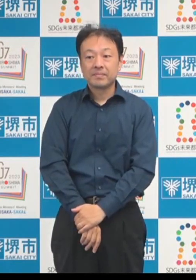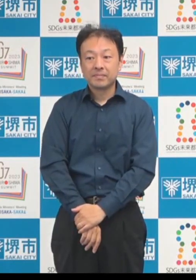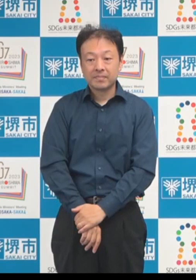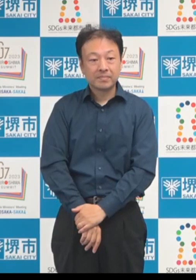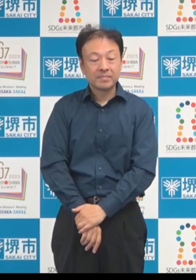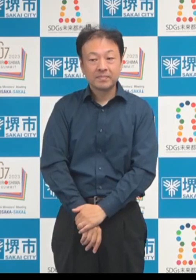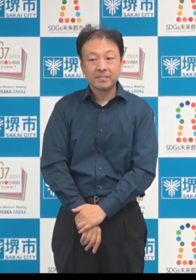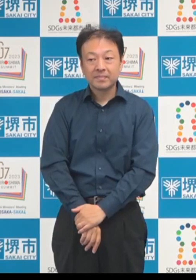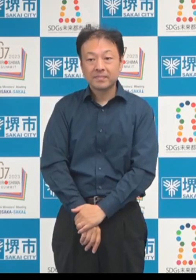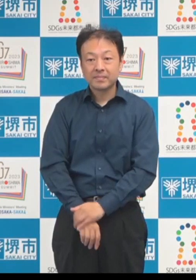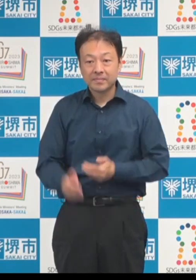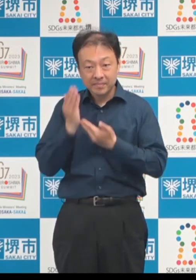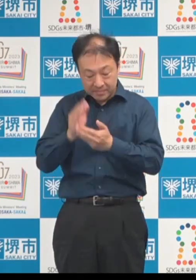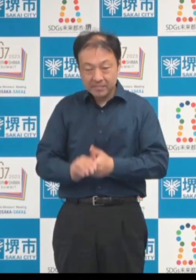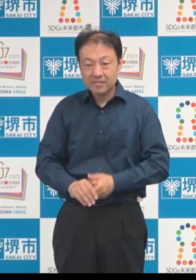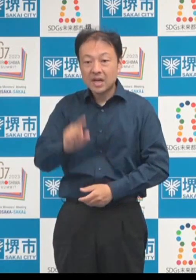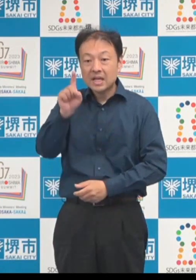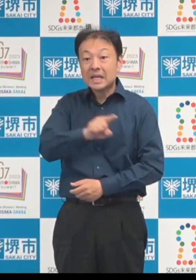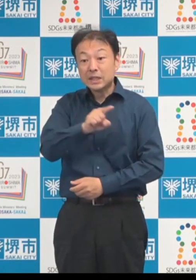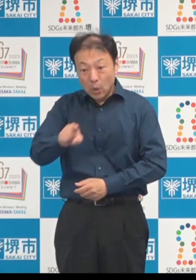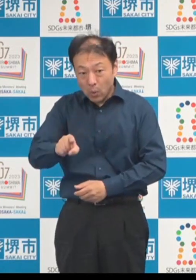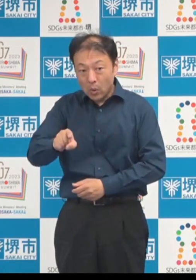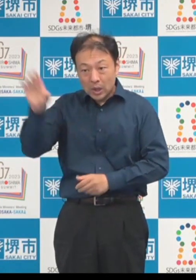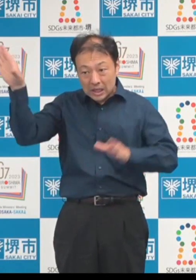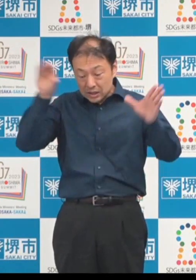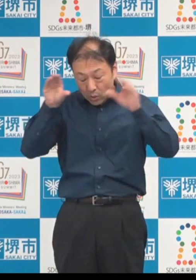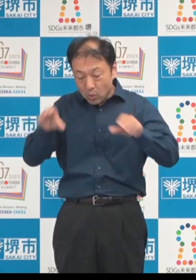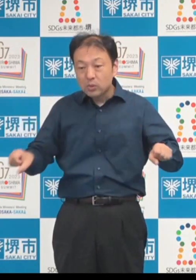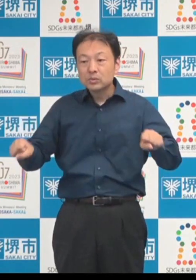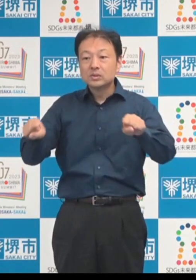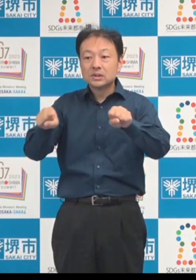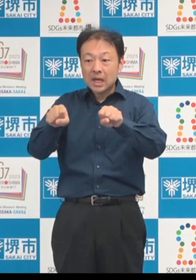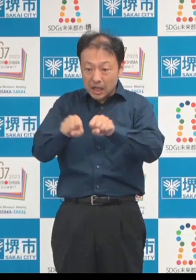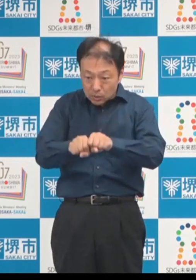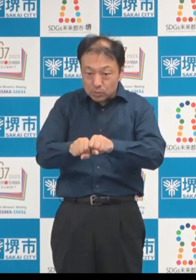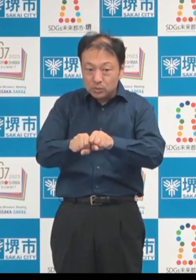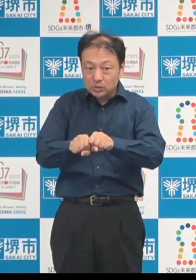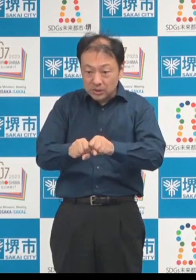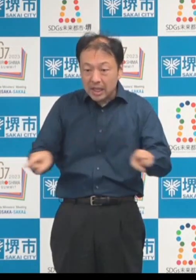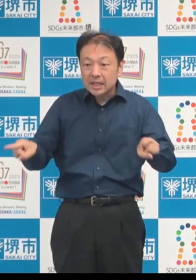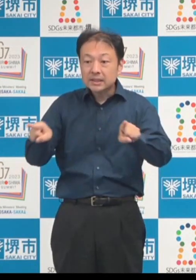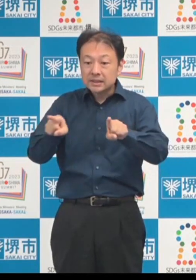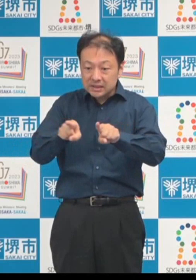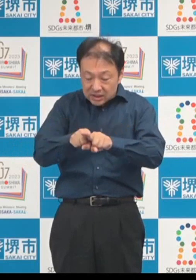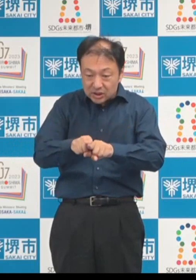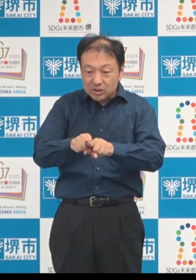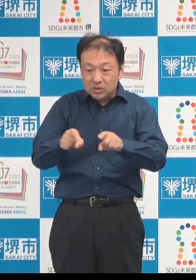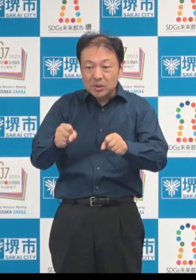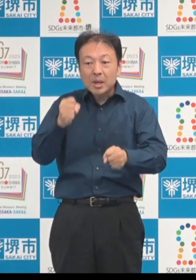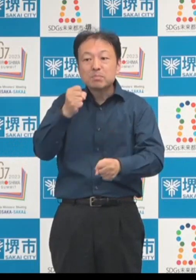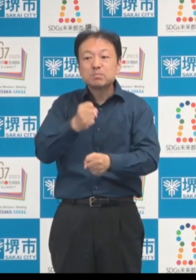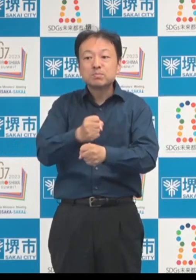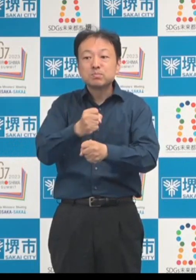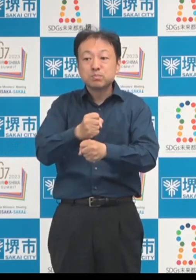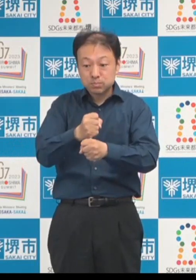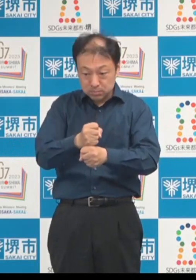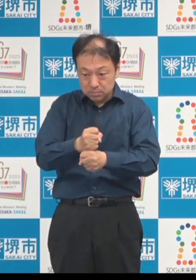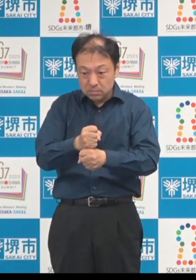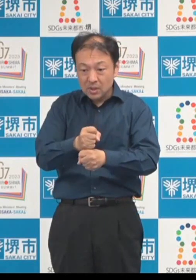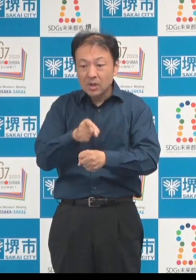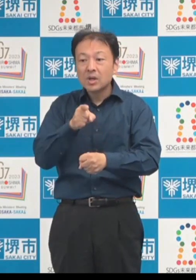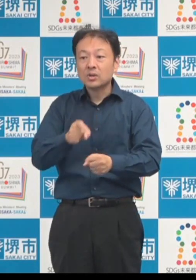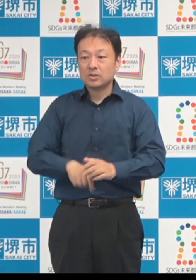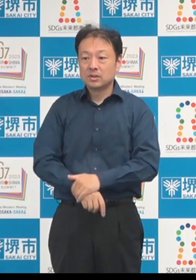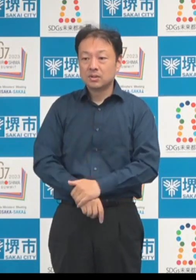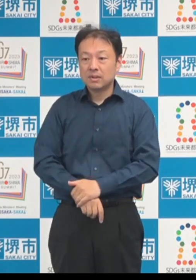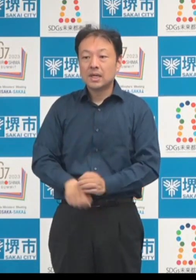なげて競争を生み出すということ、人や情報をつなげて競争を生み出すというのには、堺の企業であるとか地